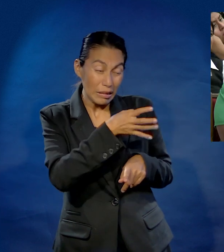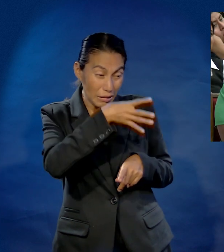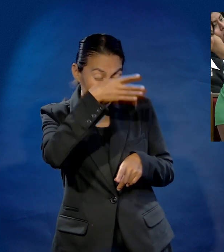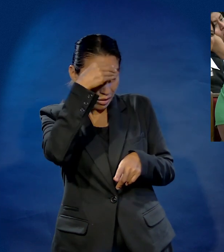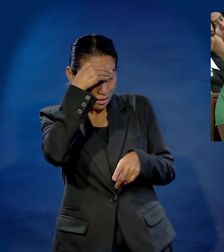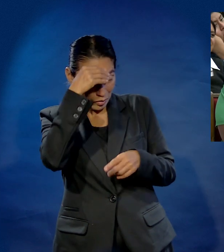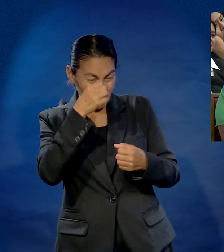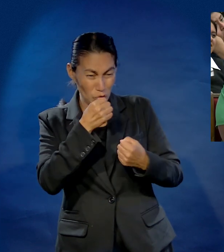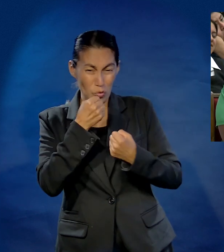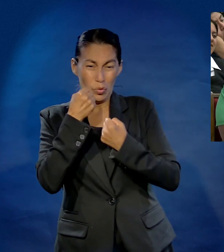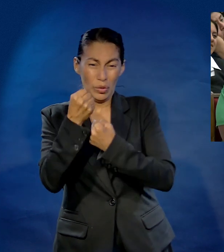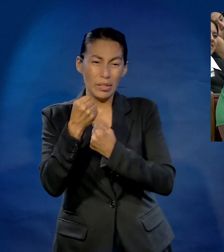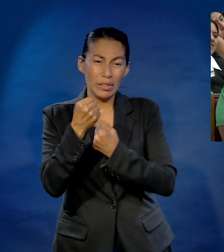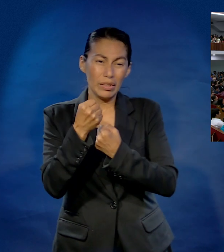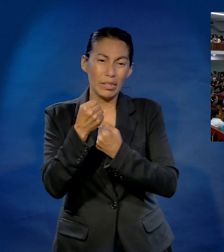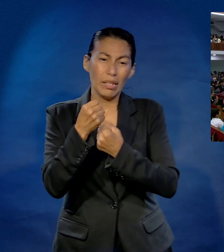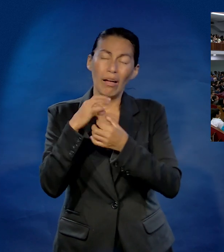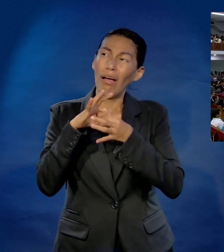ya no quiero hablar.